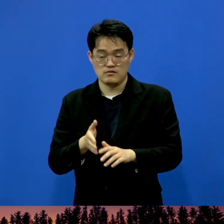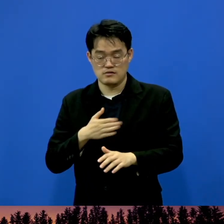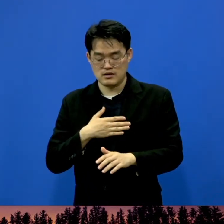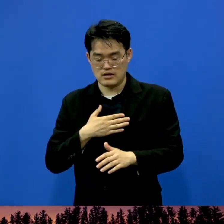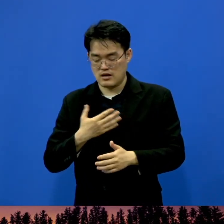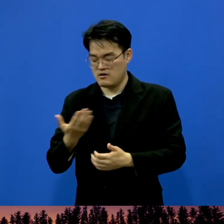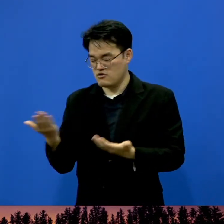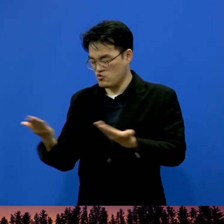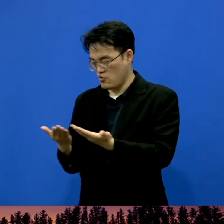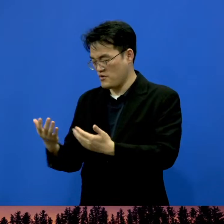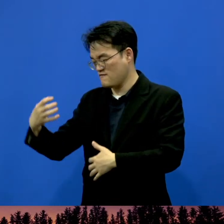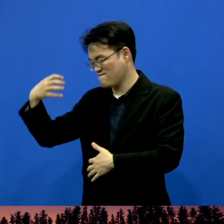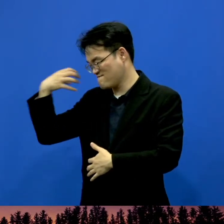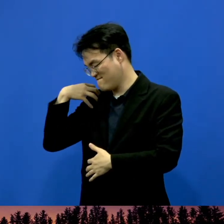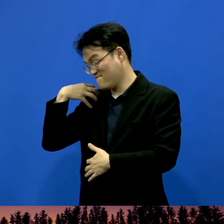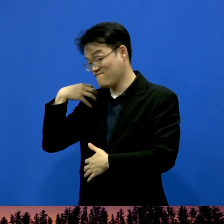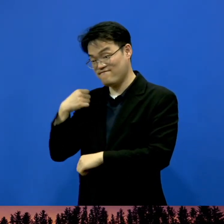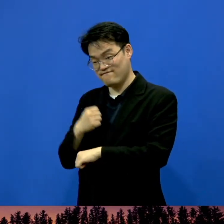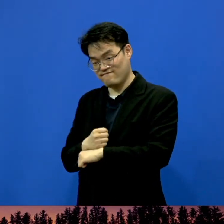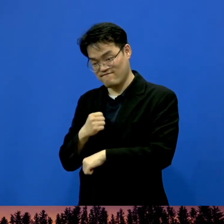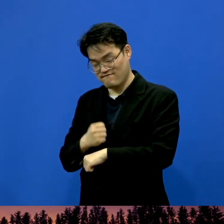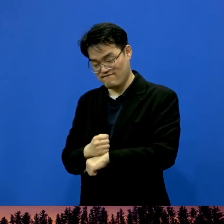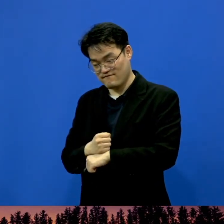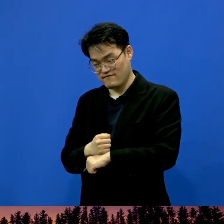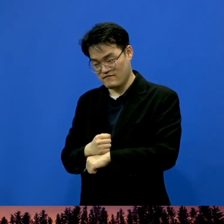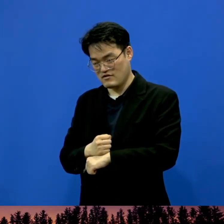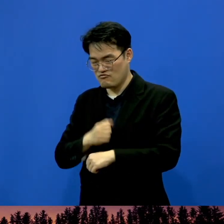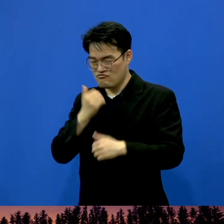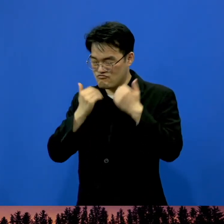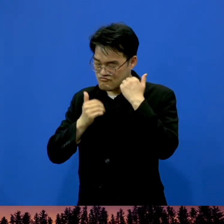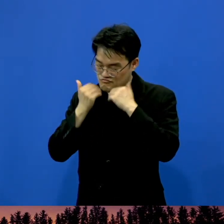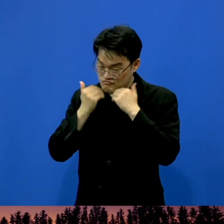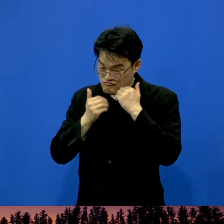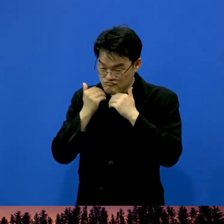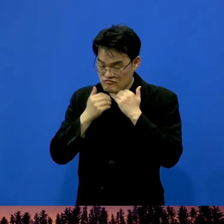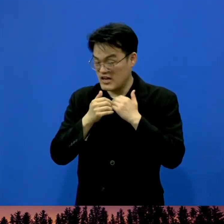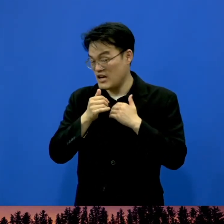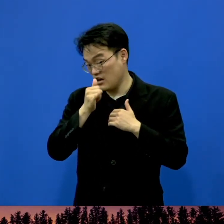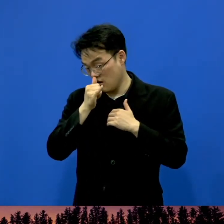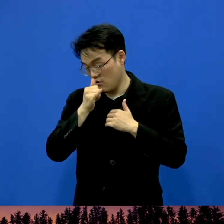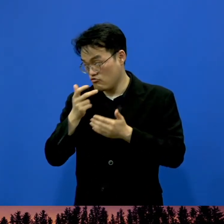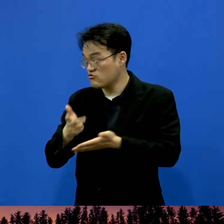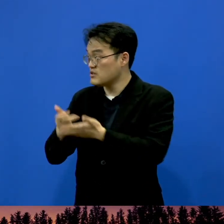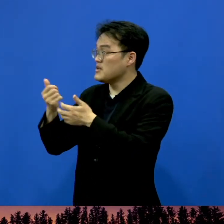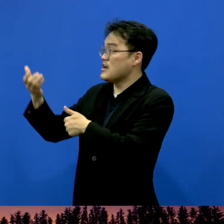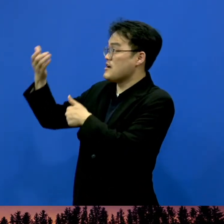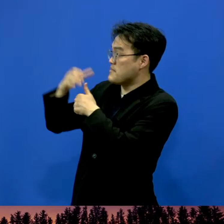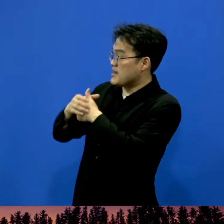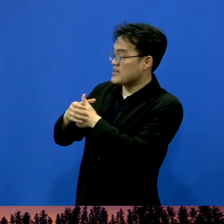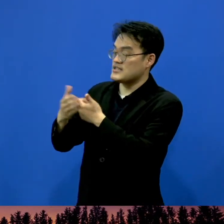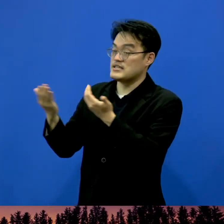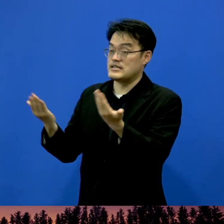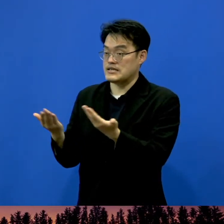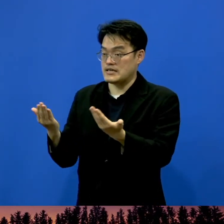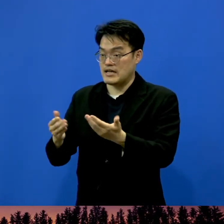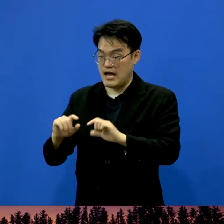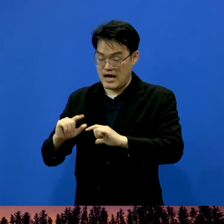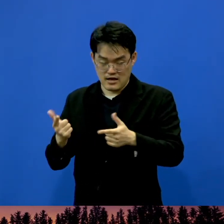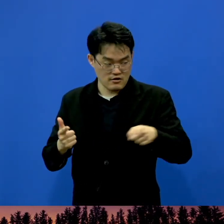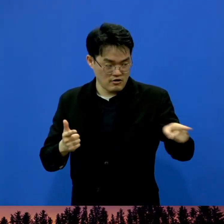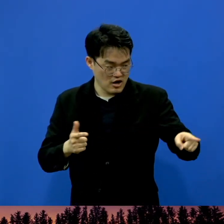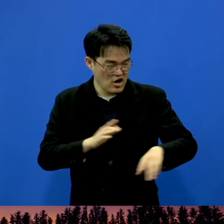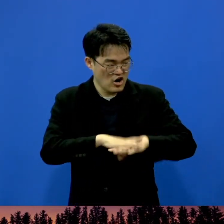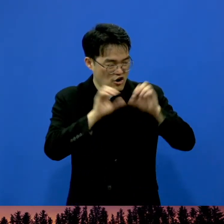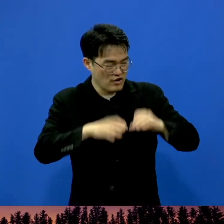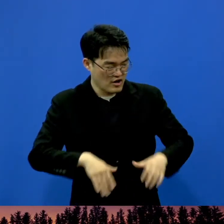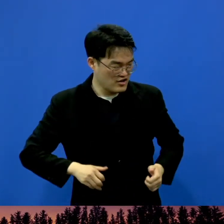말이죠. 그래서 여러분 그것이 누구에게나 있다는 것. 그러니까 주님이 맡기신 일이 아닌 것에 열심을 내는